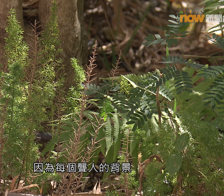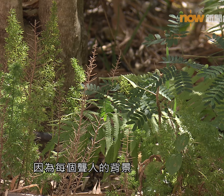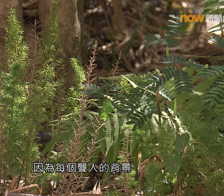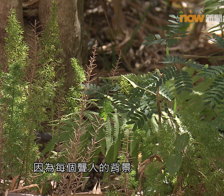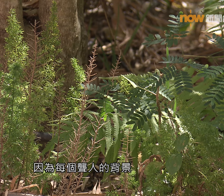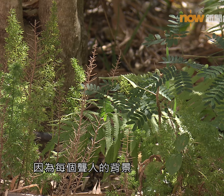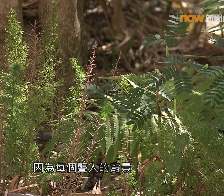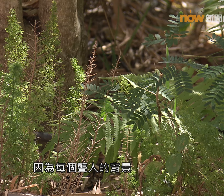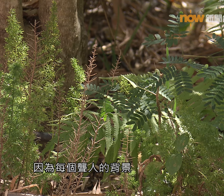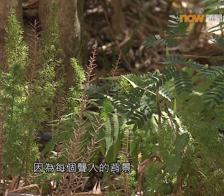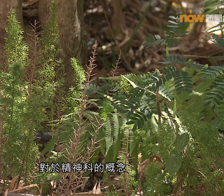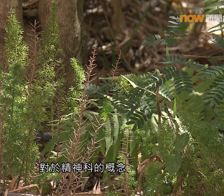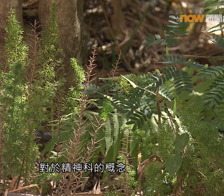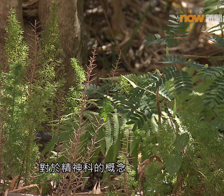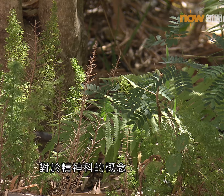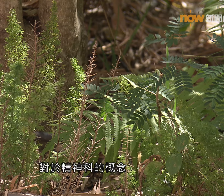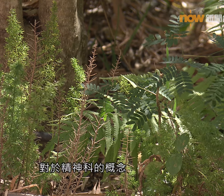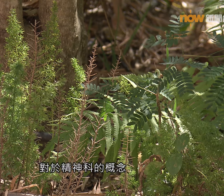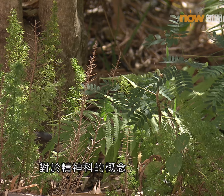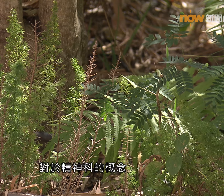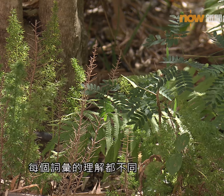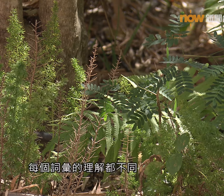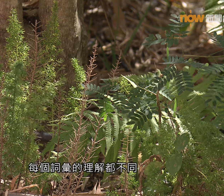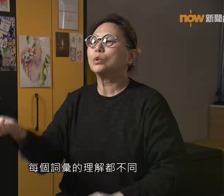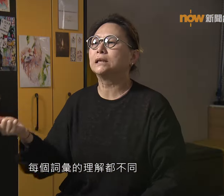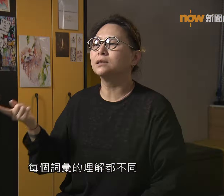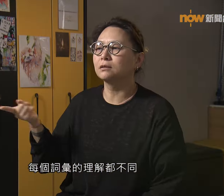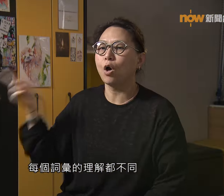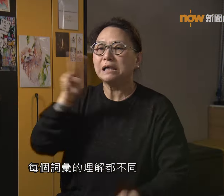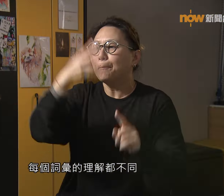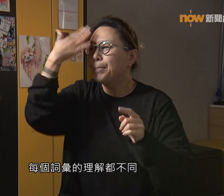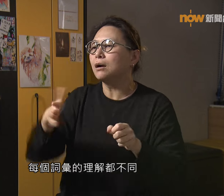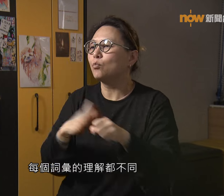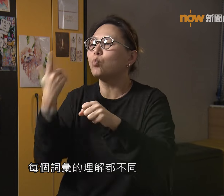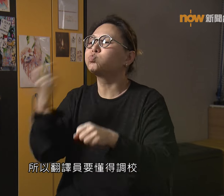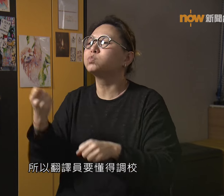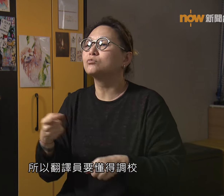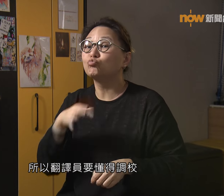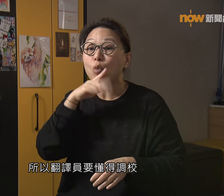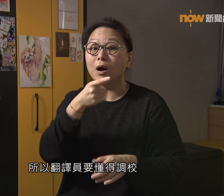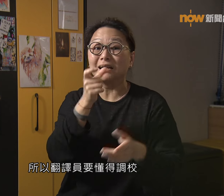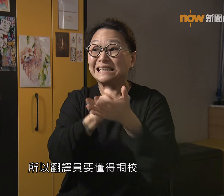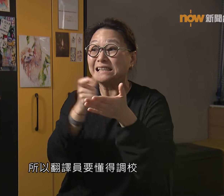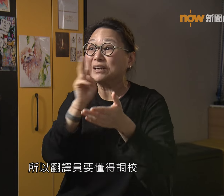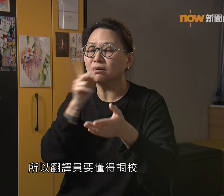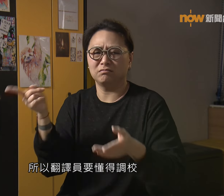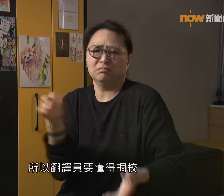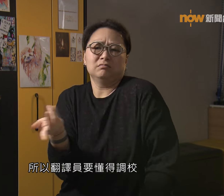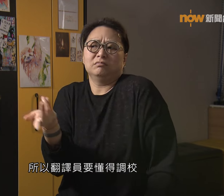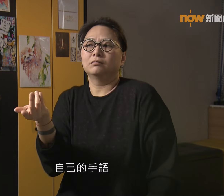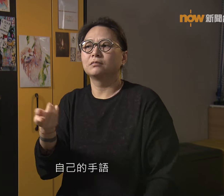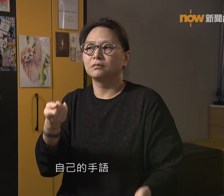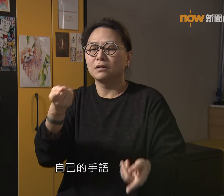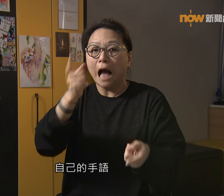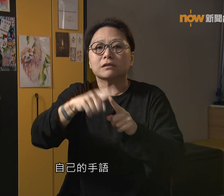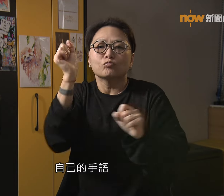背景對精神科的概念詞彙的理解都不同，所以其實個翻譯都要好識得調教自己嘅，調節自己嘅